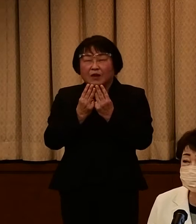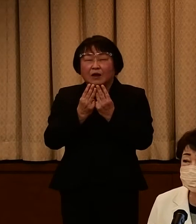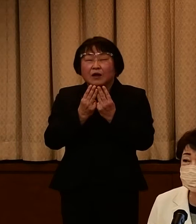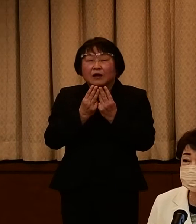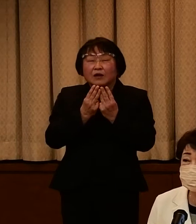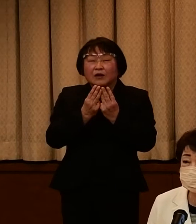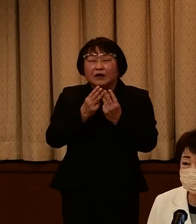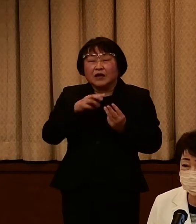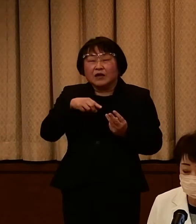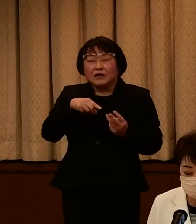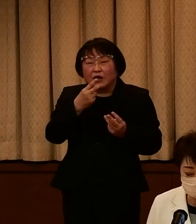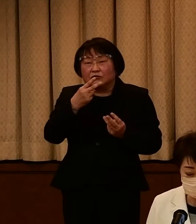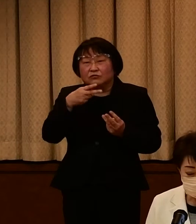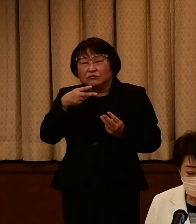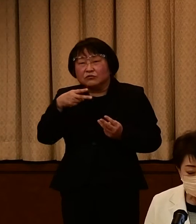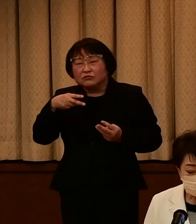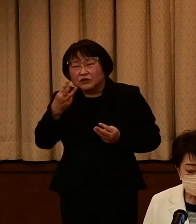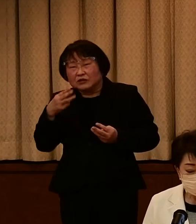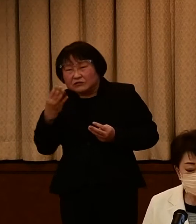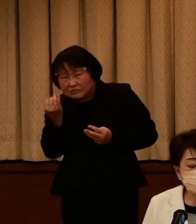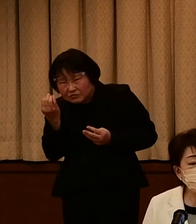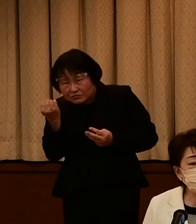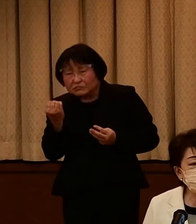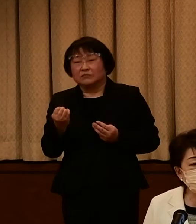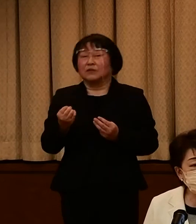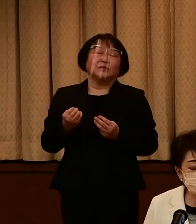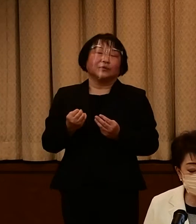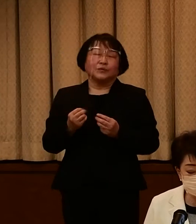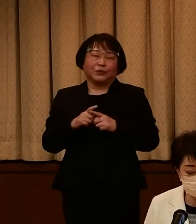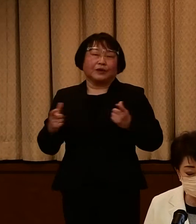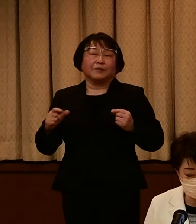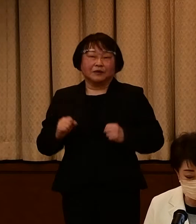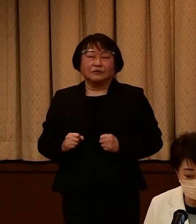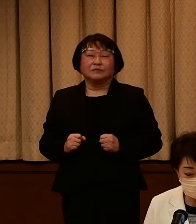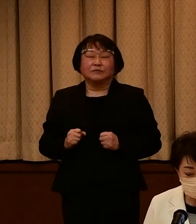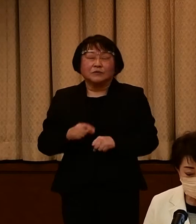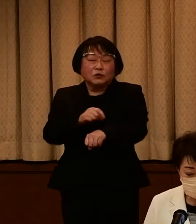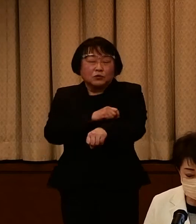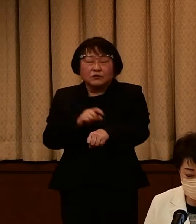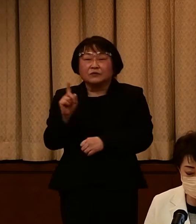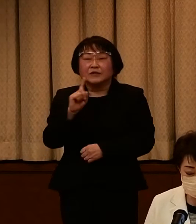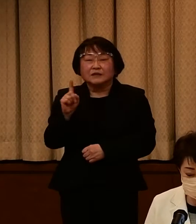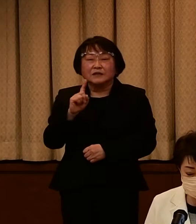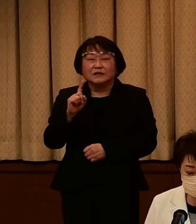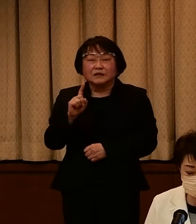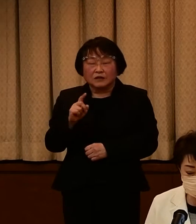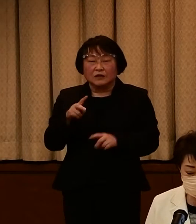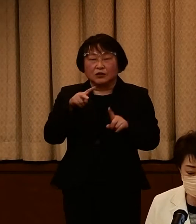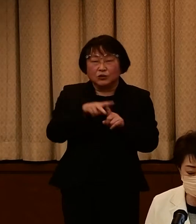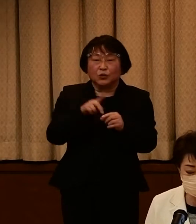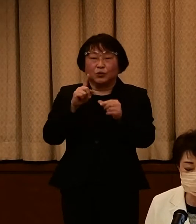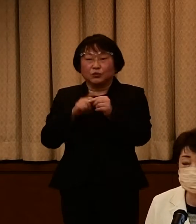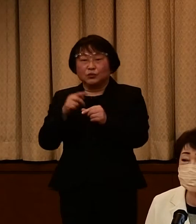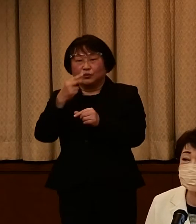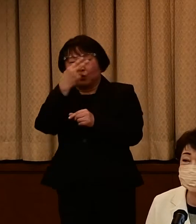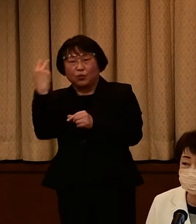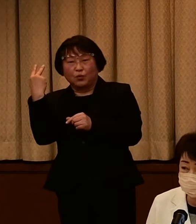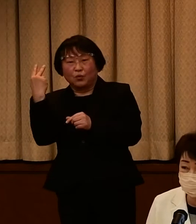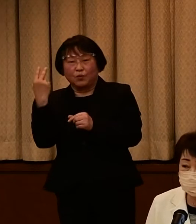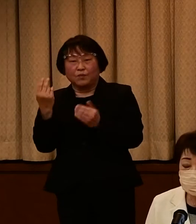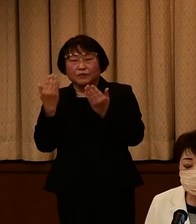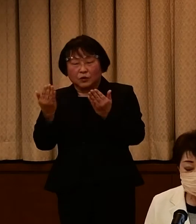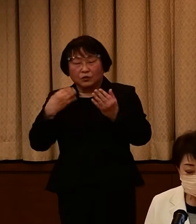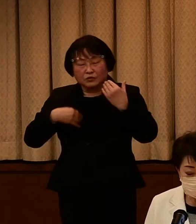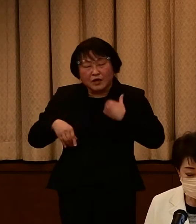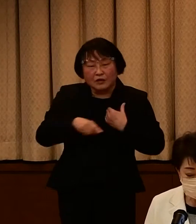表数となっております。今回のオミクロン株の特徴として、小中高校の児童生